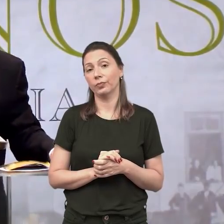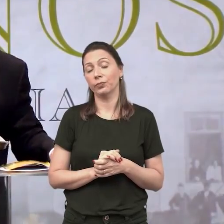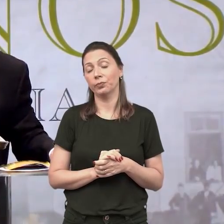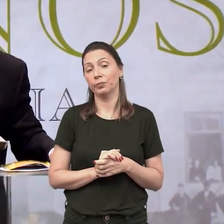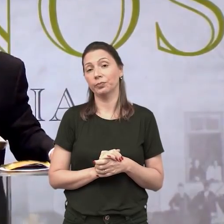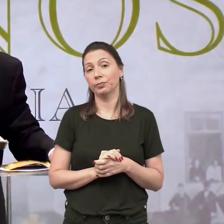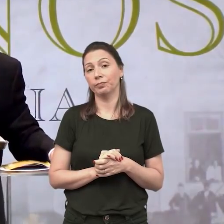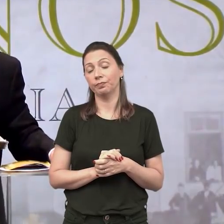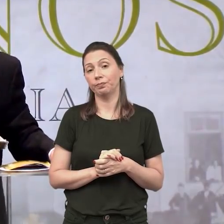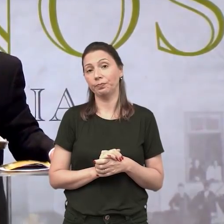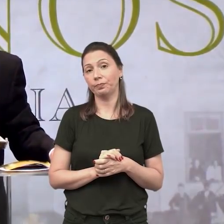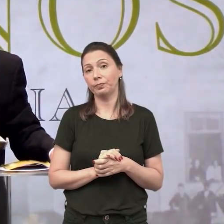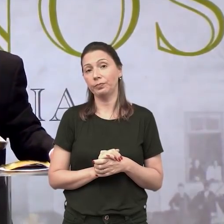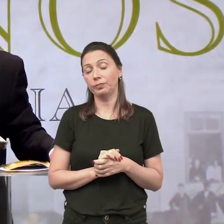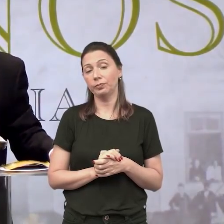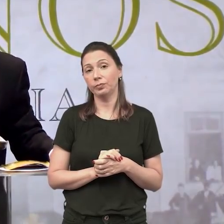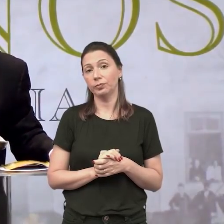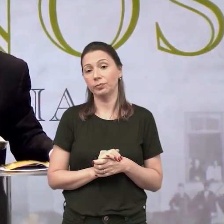Quero terminar.